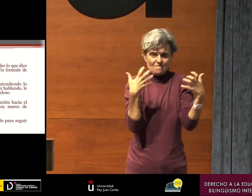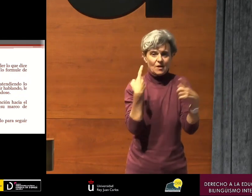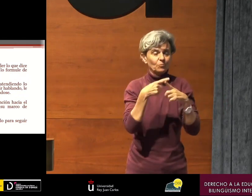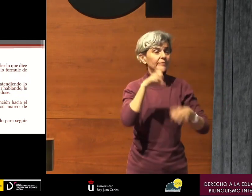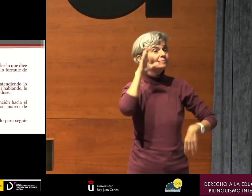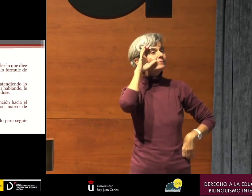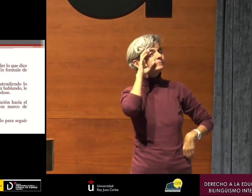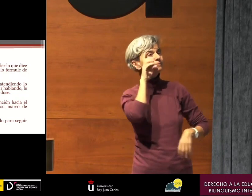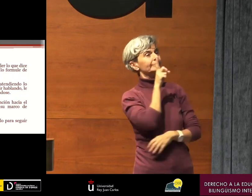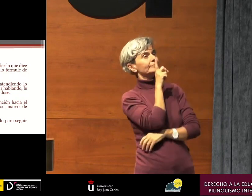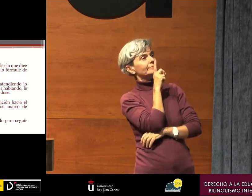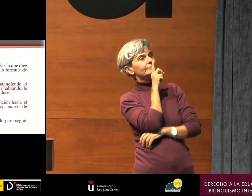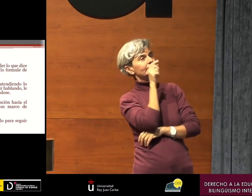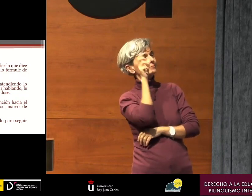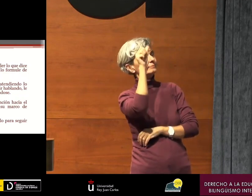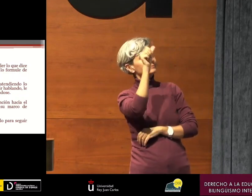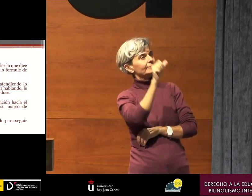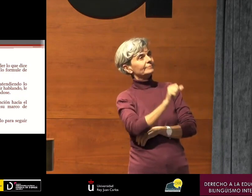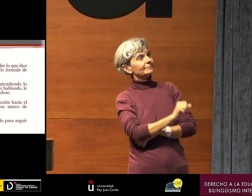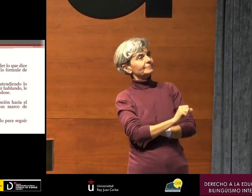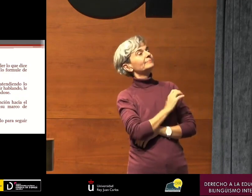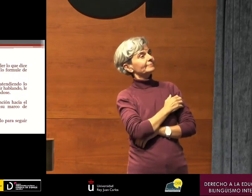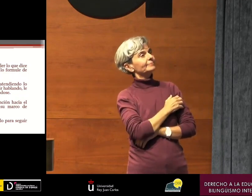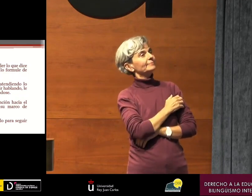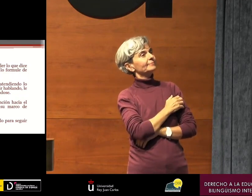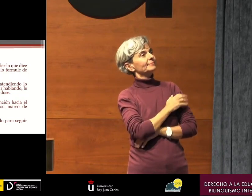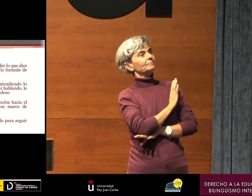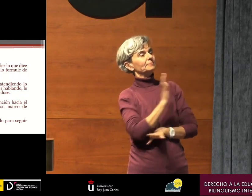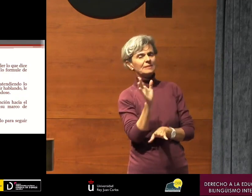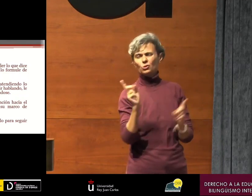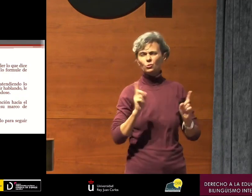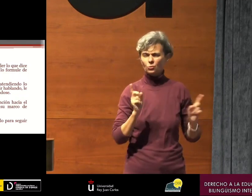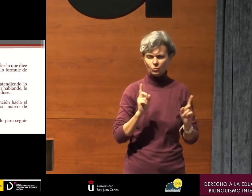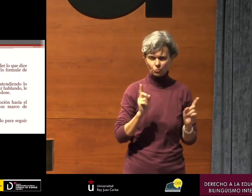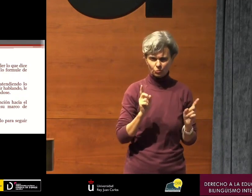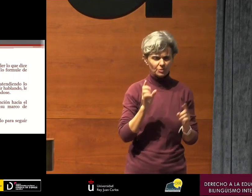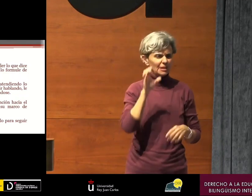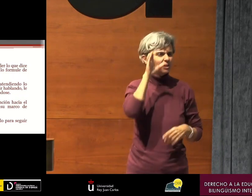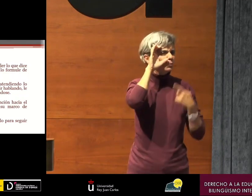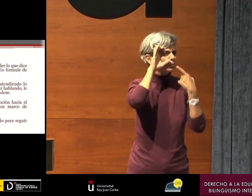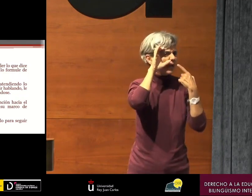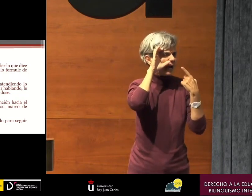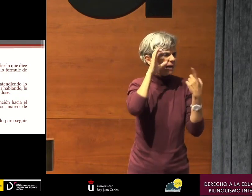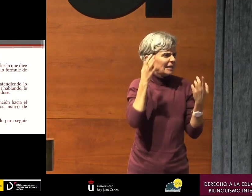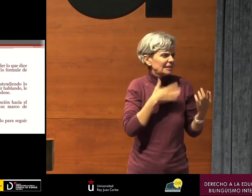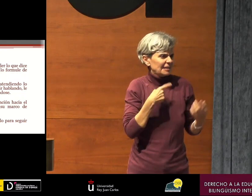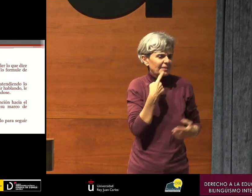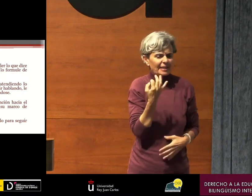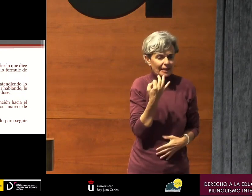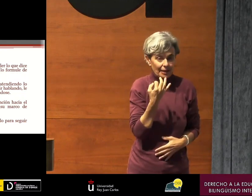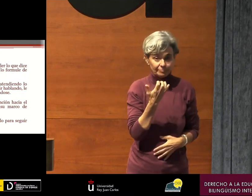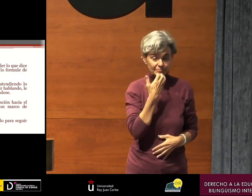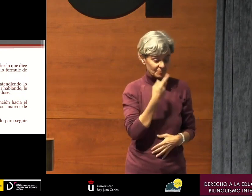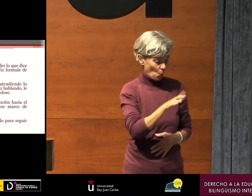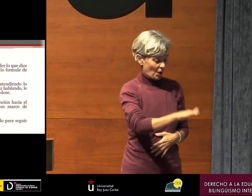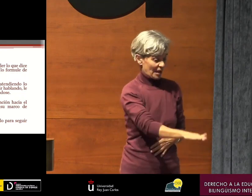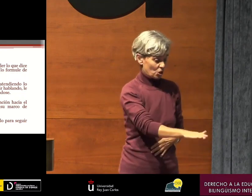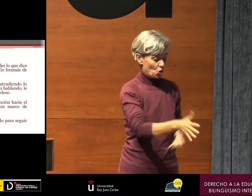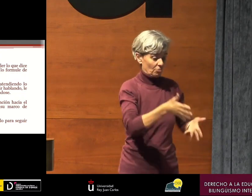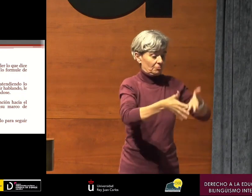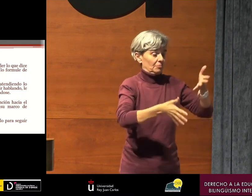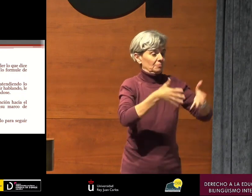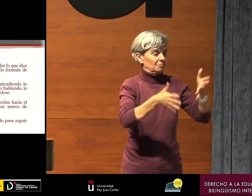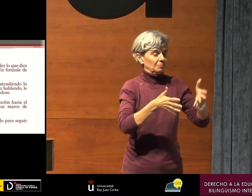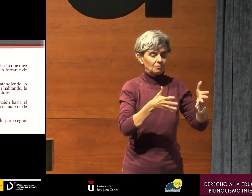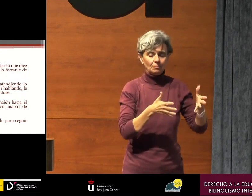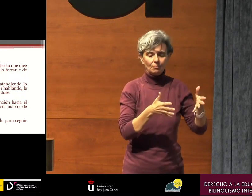Creo que es importante también destacar este aspecto dentro de lo que es la conversación. No desarrollar solo una escucha pasiva,